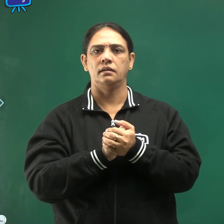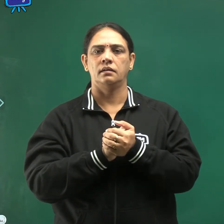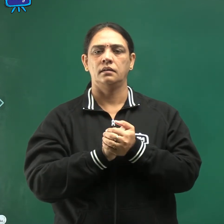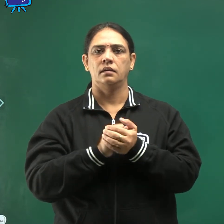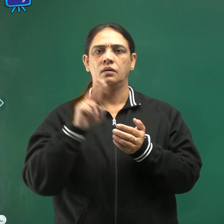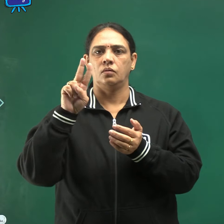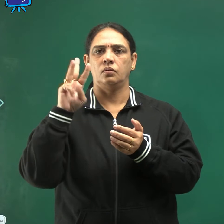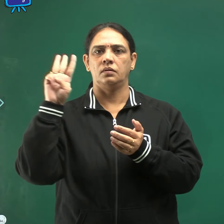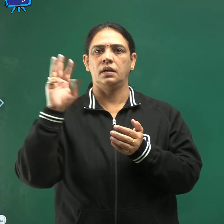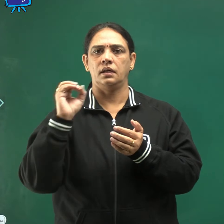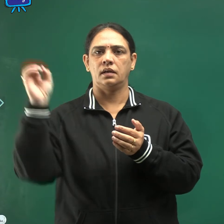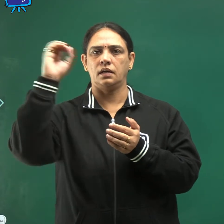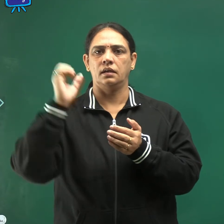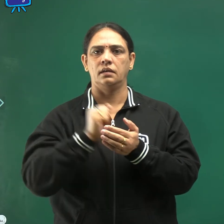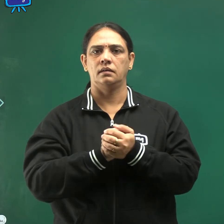23 डिग्री।